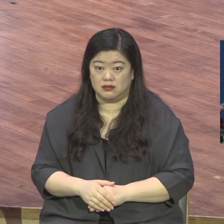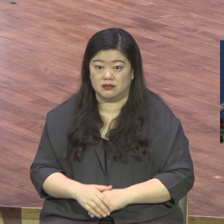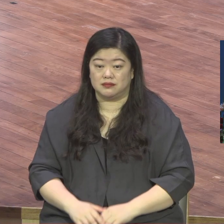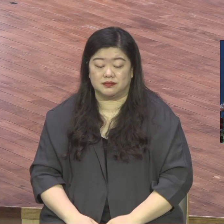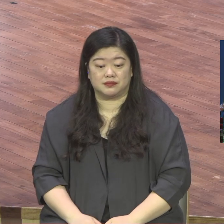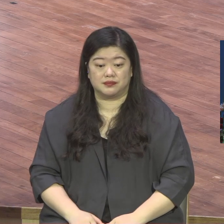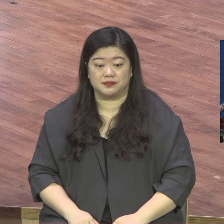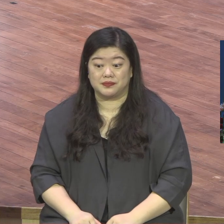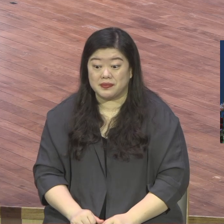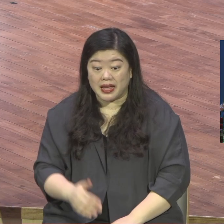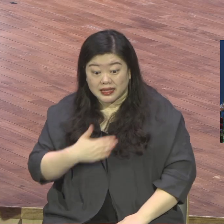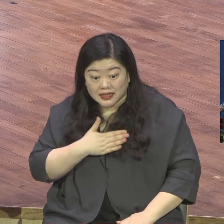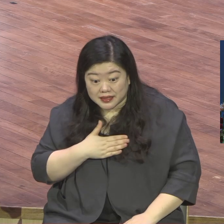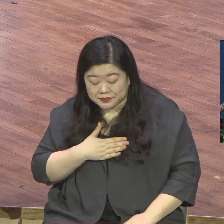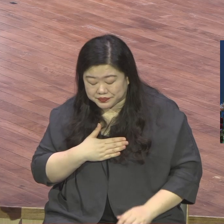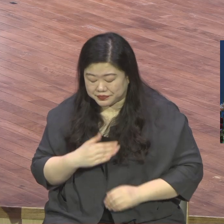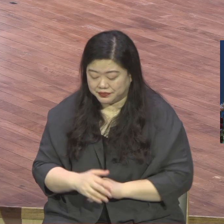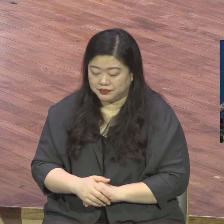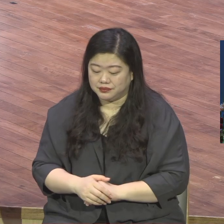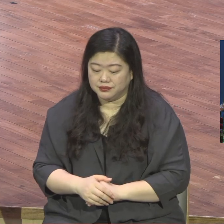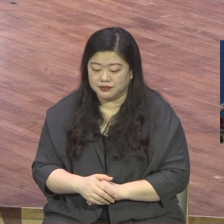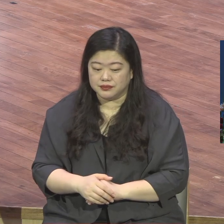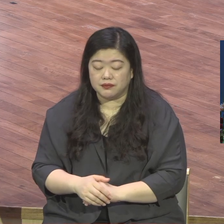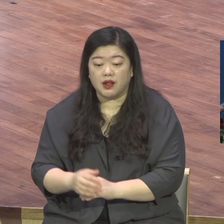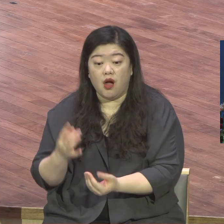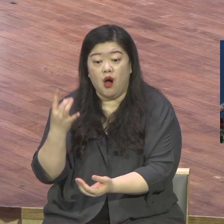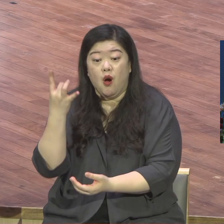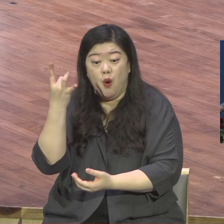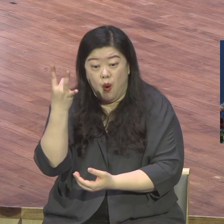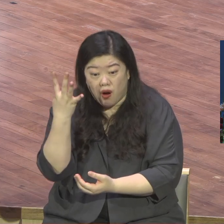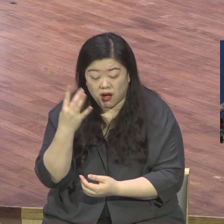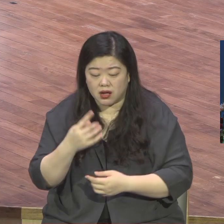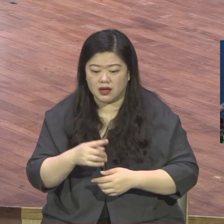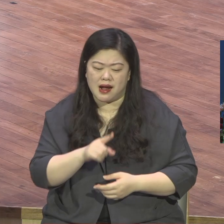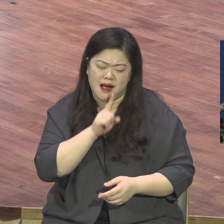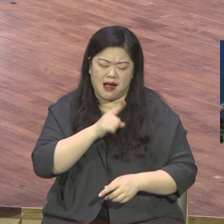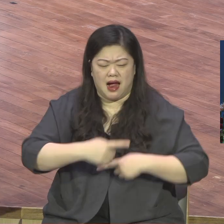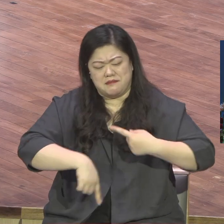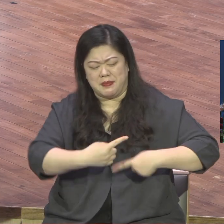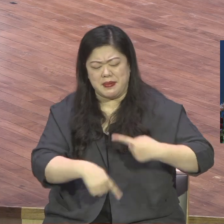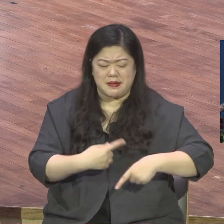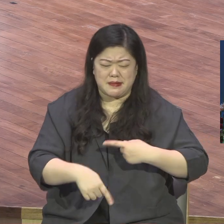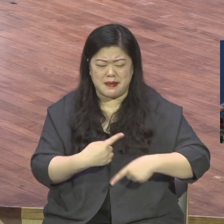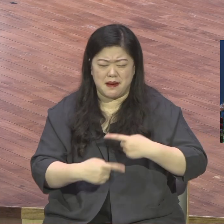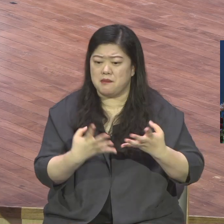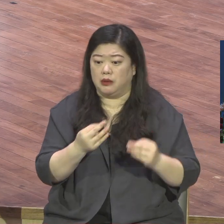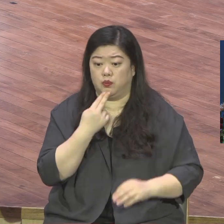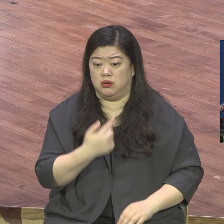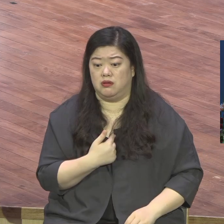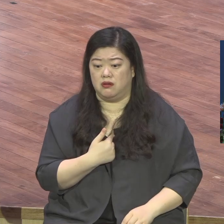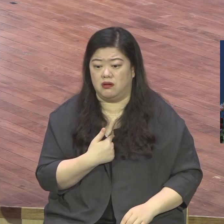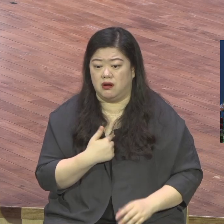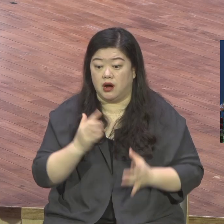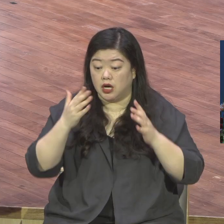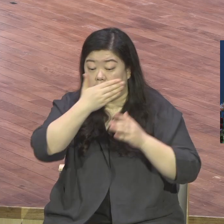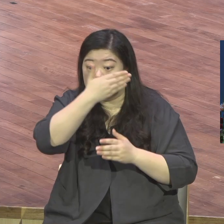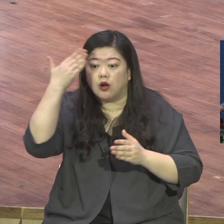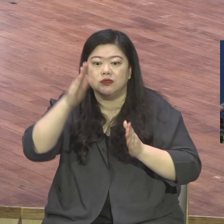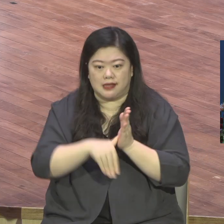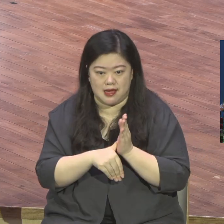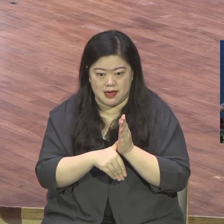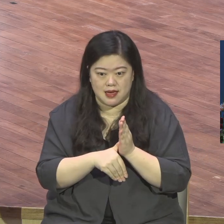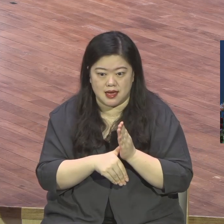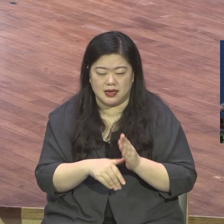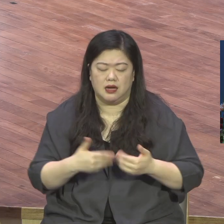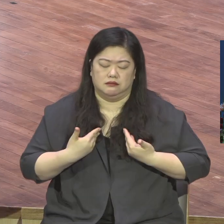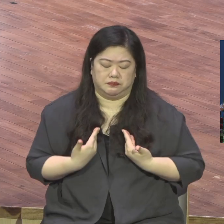조용한 사람이었어요. 그냥 조용히 있어나만 하는 사람이었어요. 그런데 3오늘을 회복하고 오늘의 말씀, 오늘의 기도, 오늘의